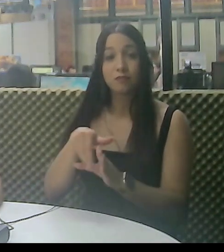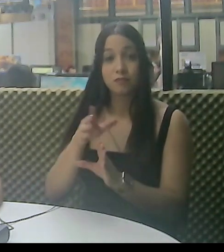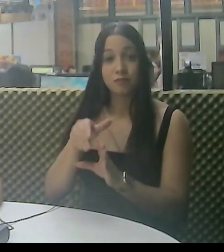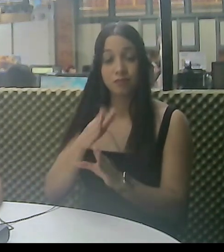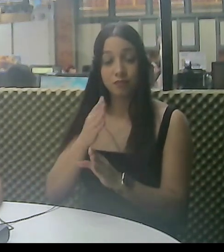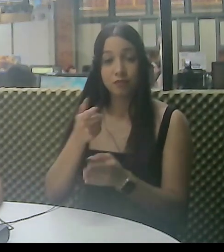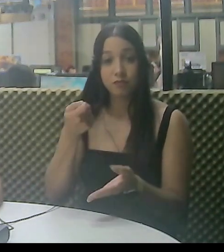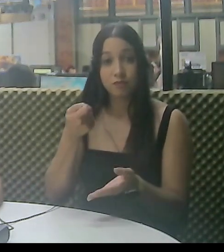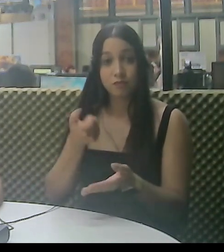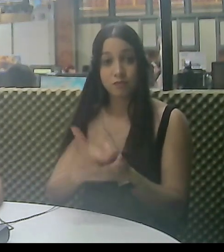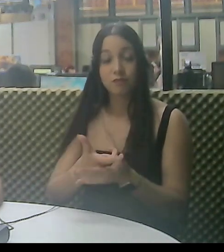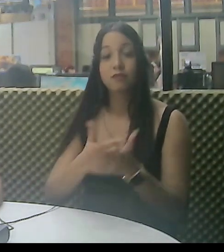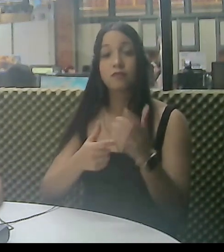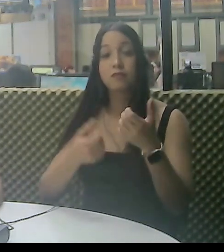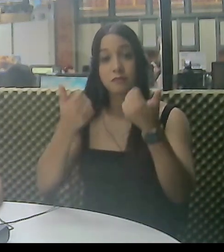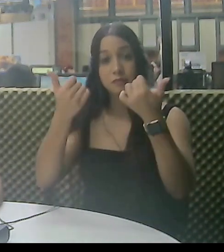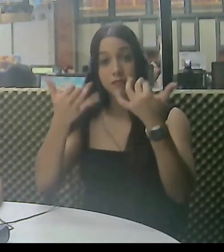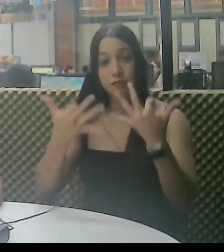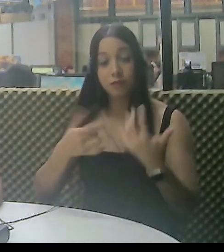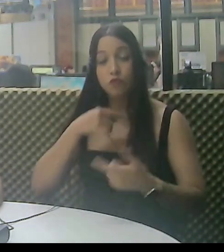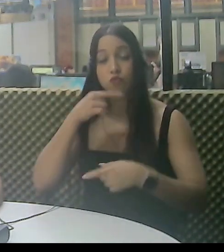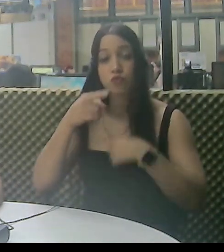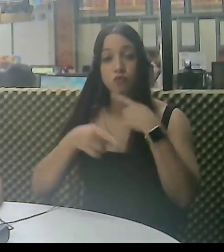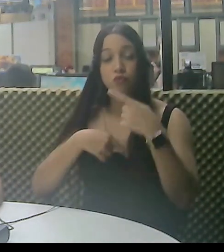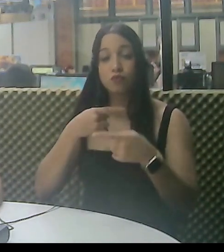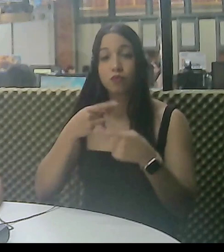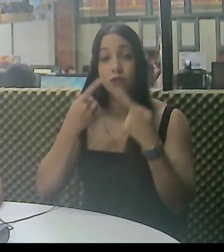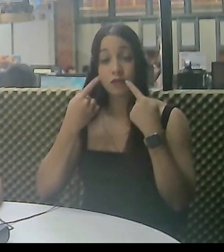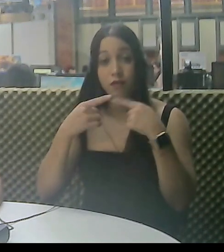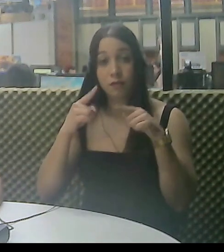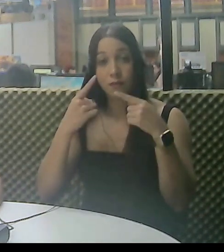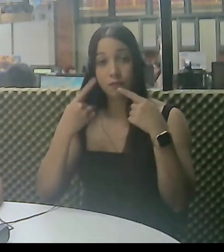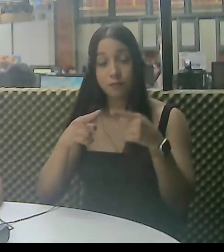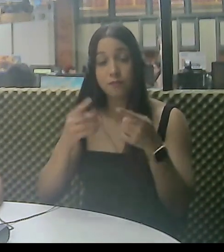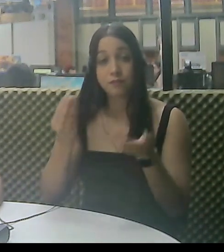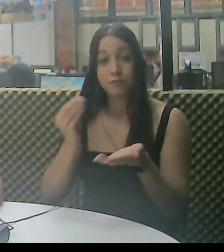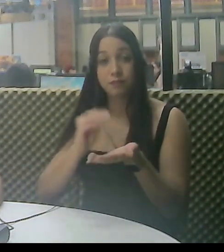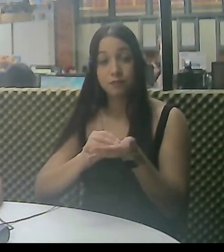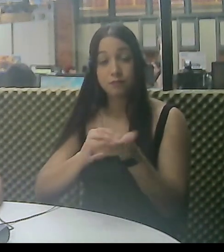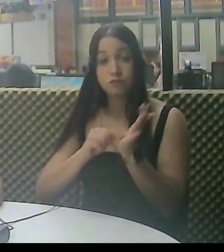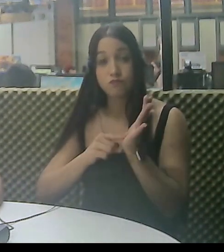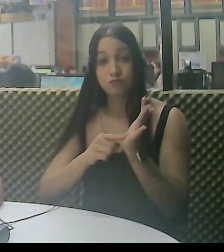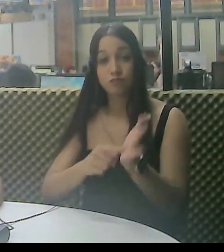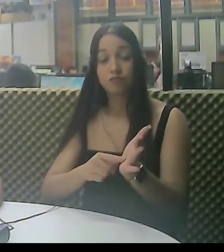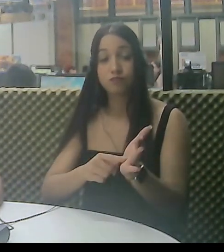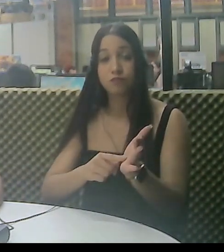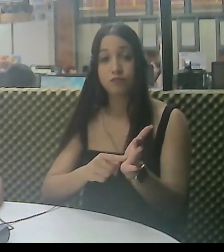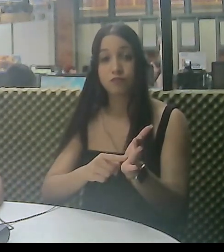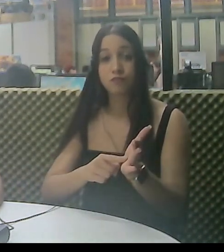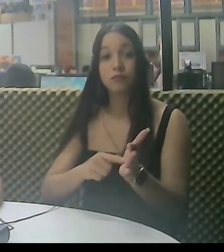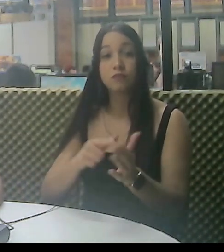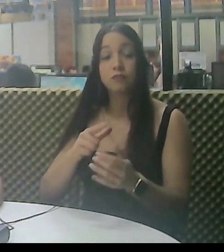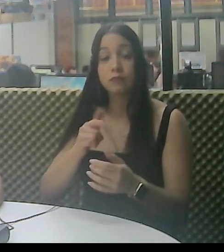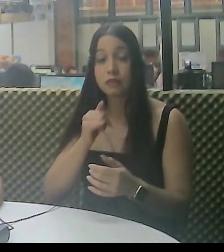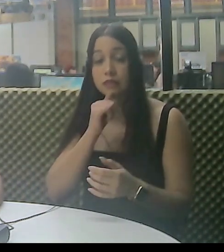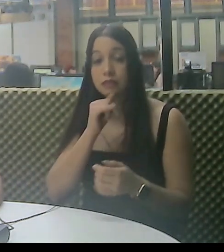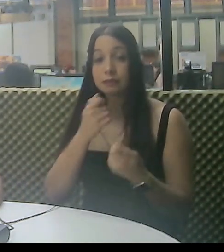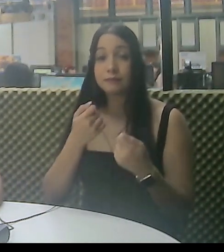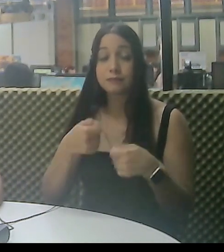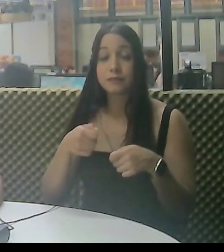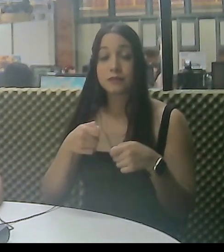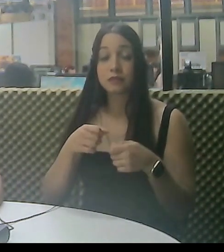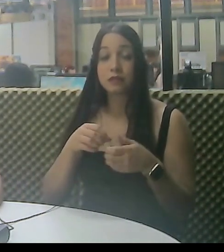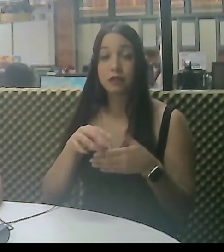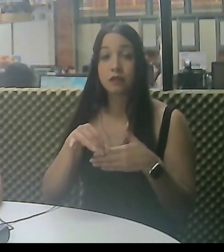relações de consumo, esclarecimento de dúvidas, abertura de reclamações e denúncias. Para abrir um procedimento, por exemplo, é preciso